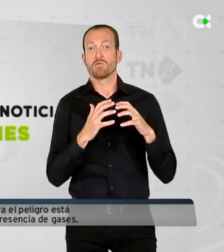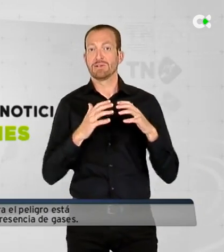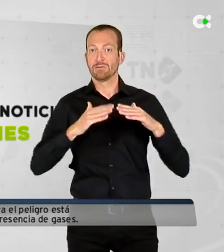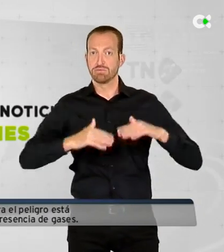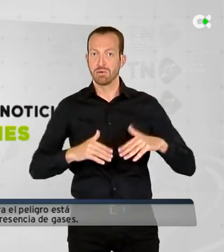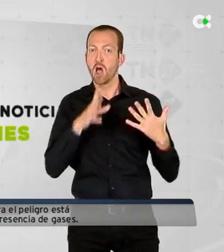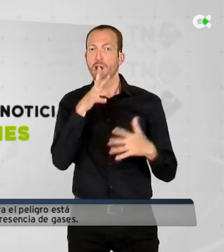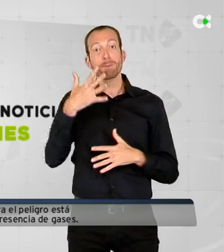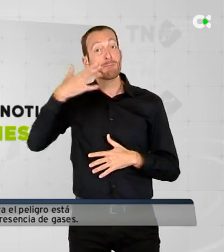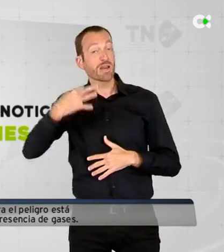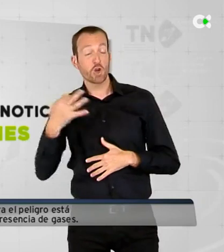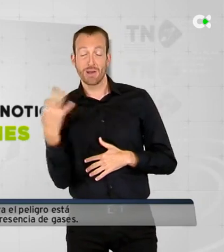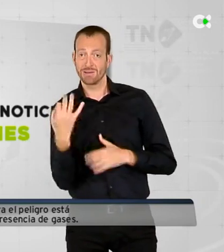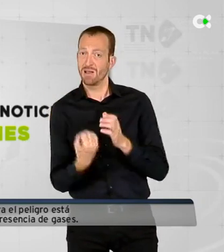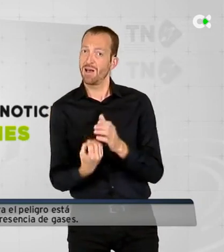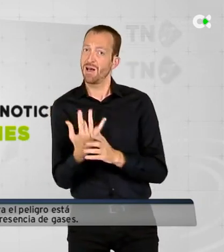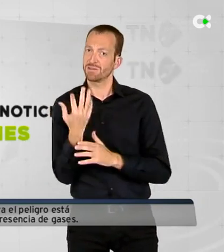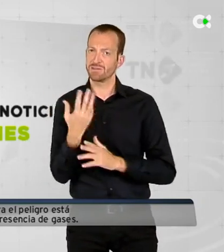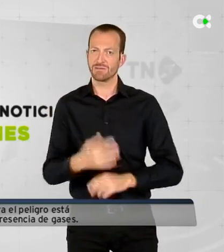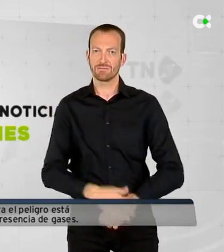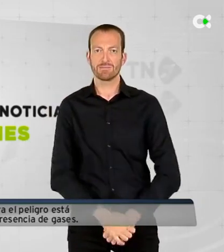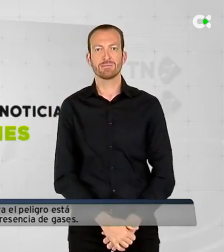Ahora el peligro está en la presencia de gases.